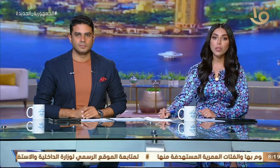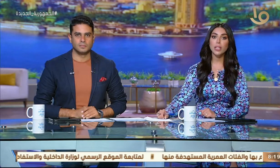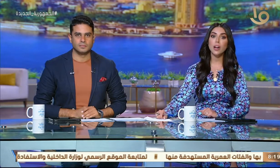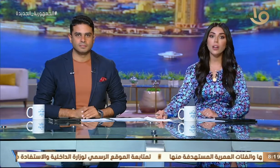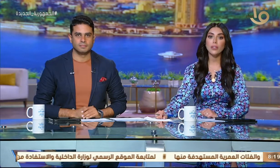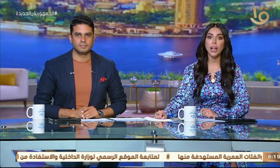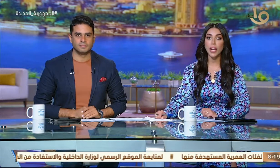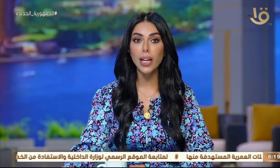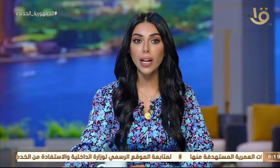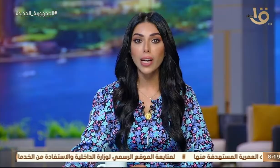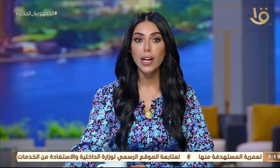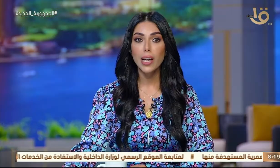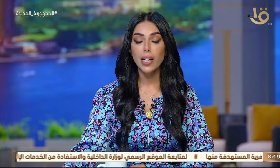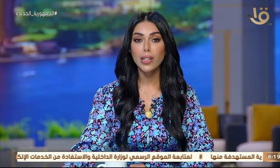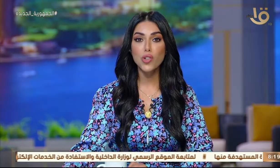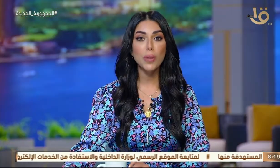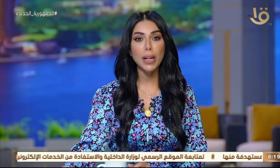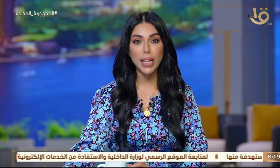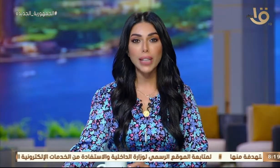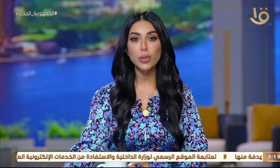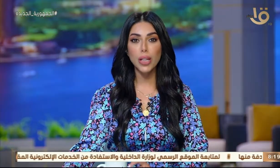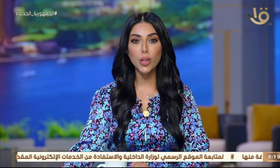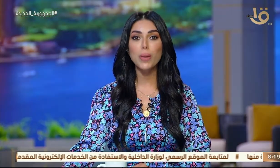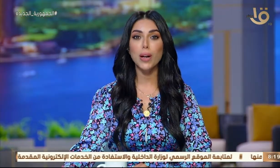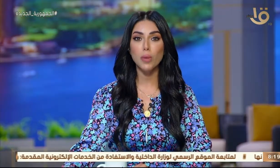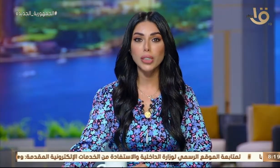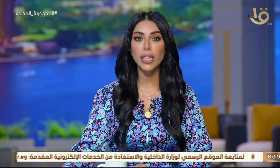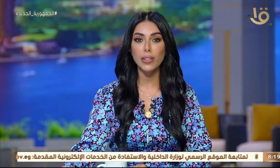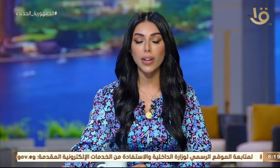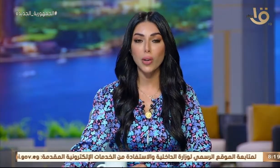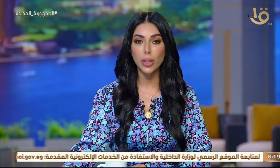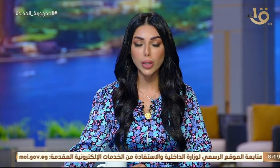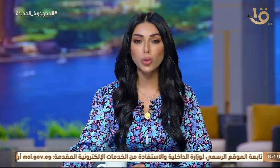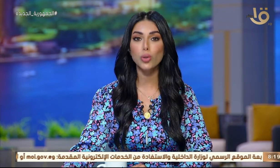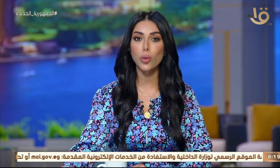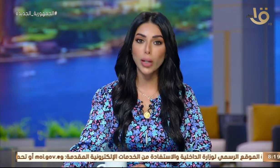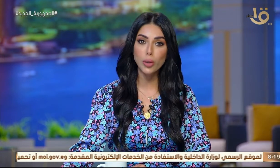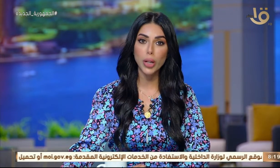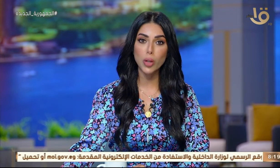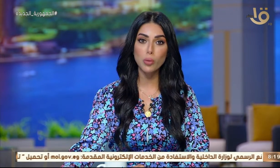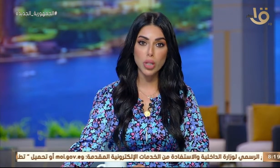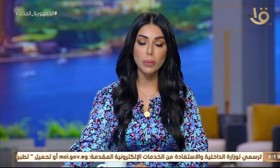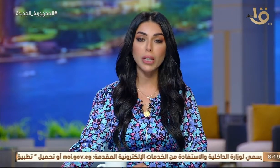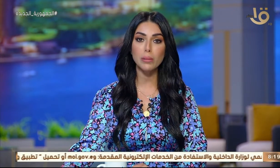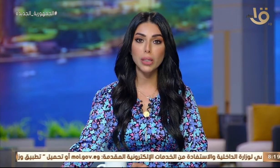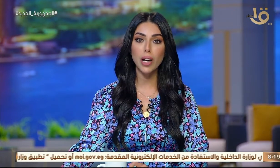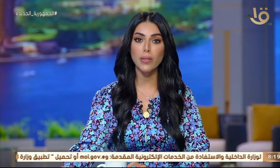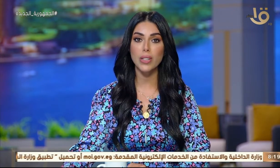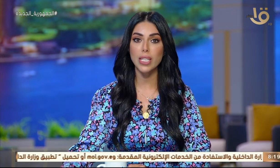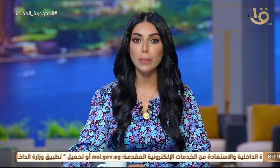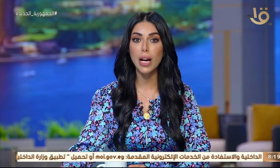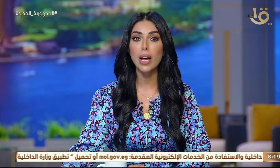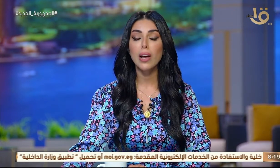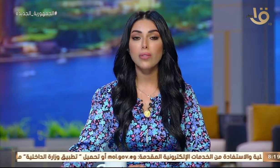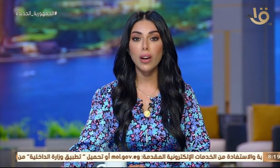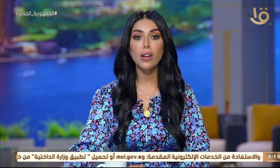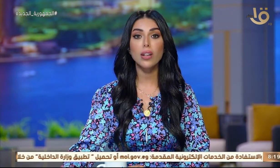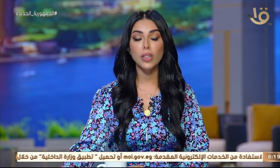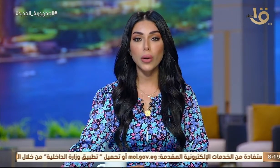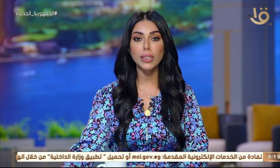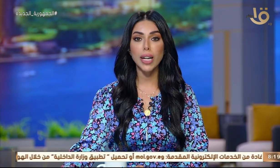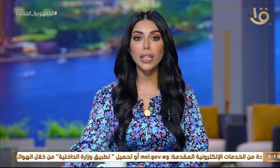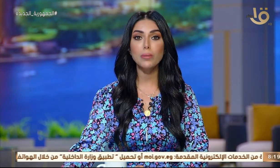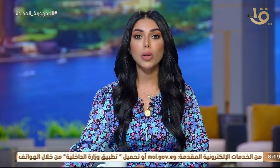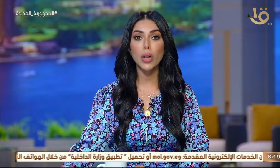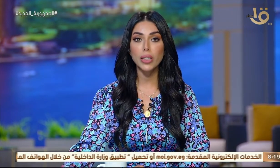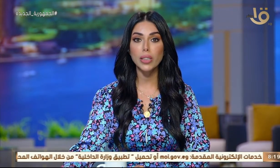معانا نموذج النهاردة في الحقيقة لشاب كان عنده تجربة مختلفة. والدته ووالده كانوا مصابين بضعف السمع، فقرر